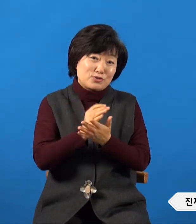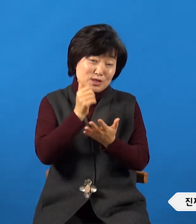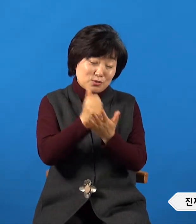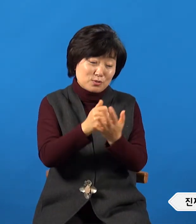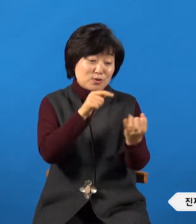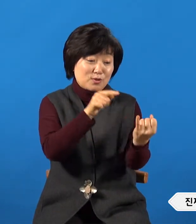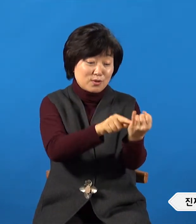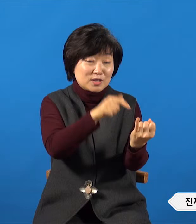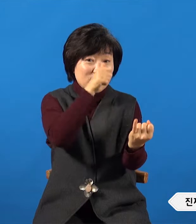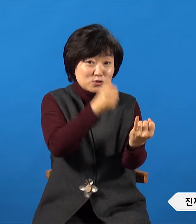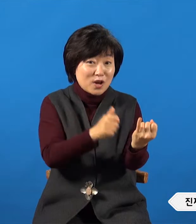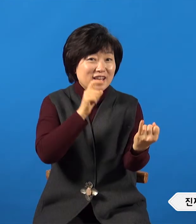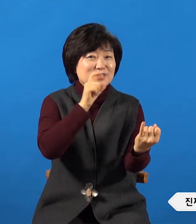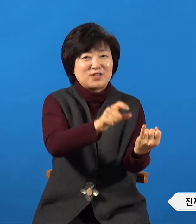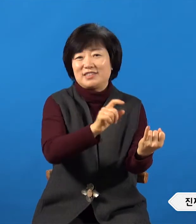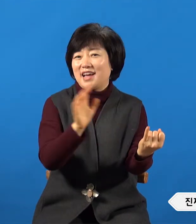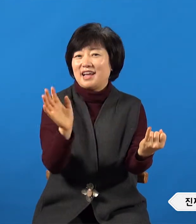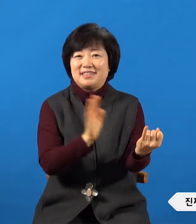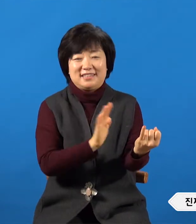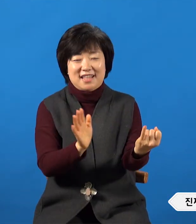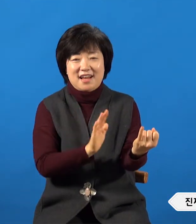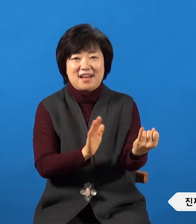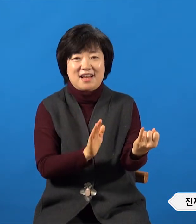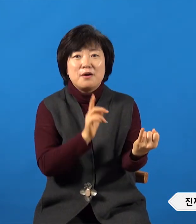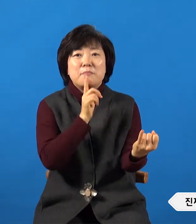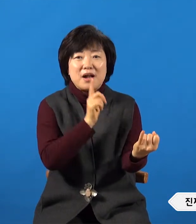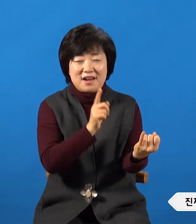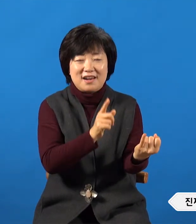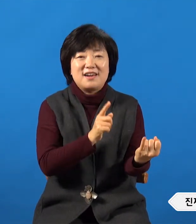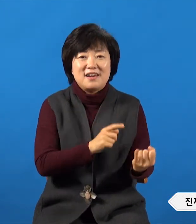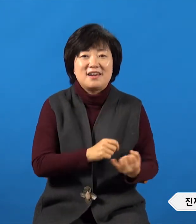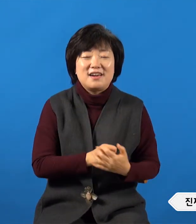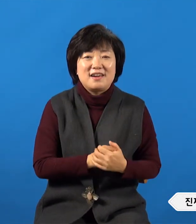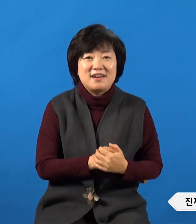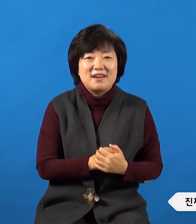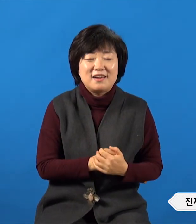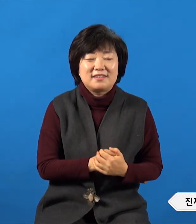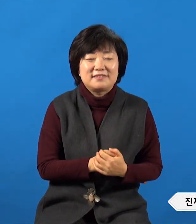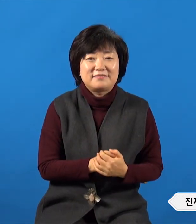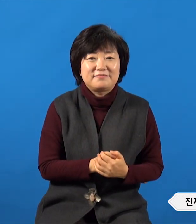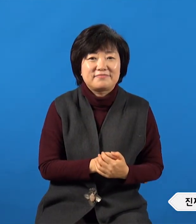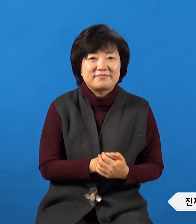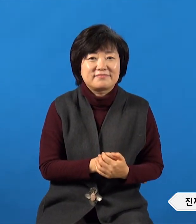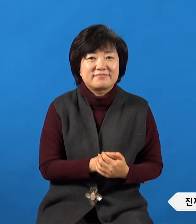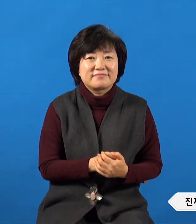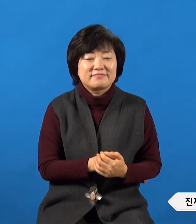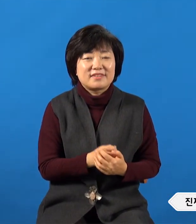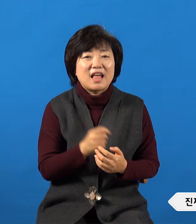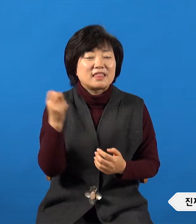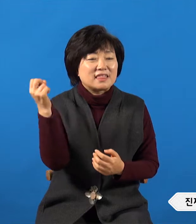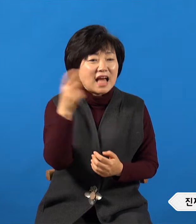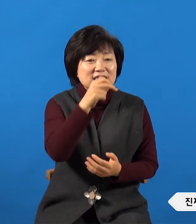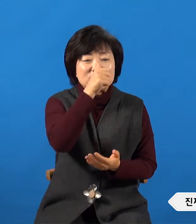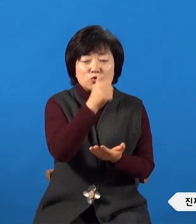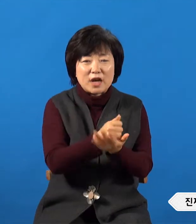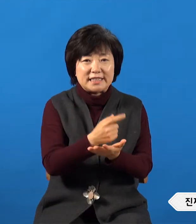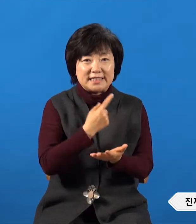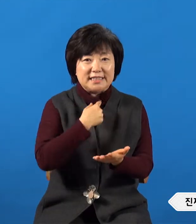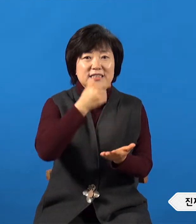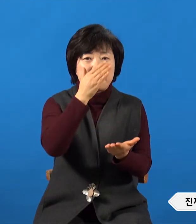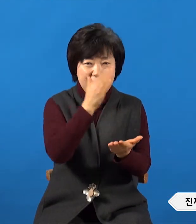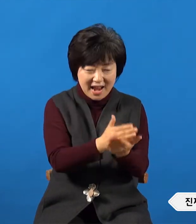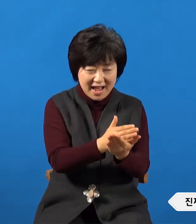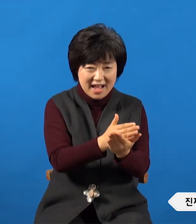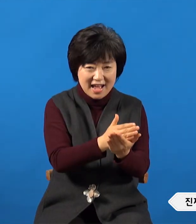주님은 말씀하셨습니다. 나도 너를 정죄치 아니하겠다라고 말씀하시며 sin no more, 다시는 죄를